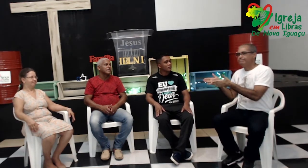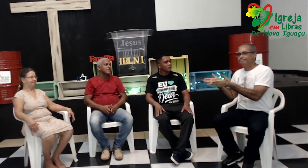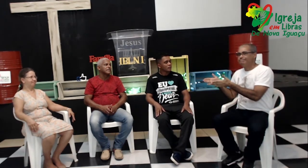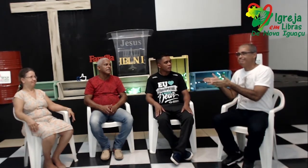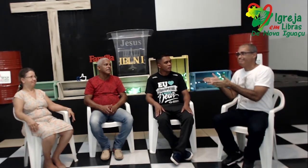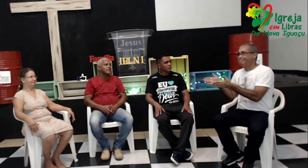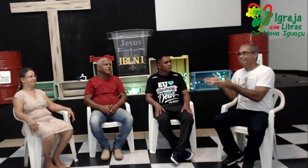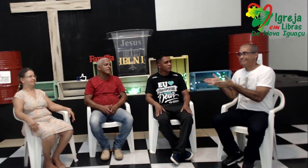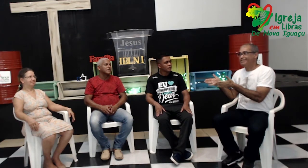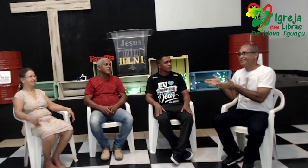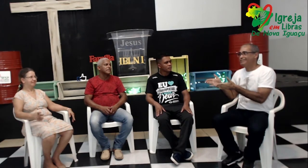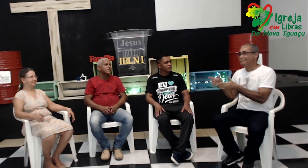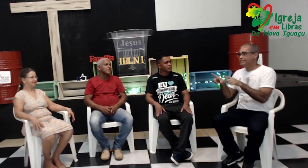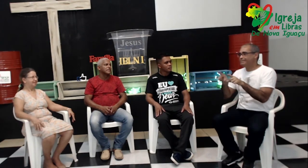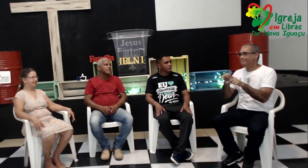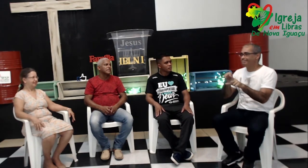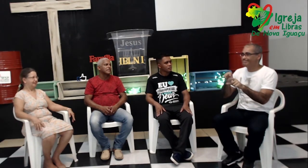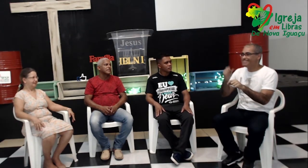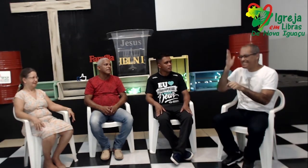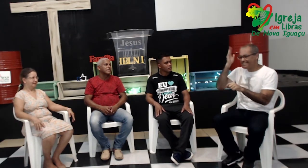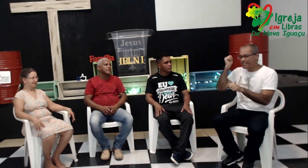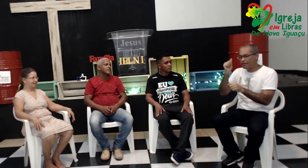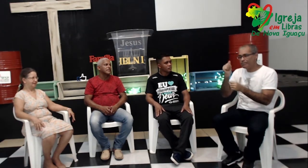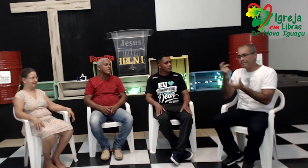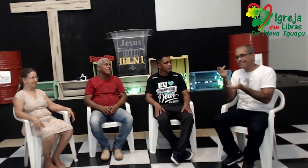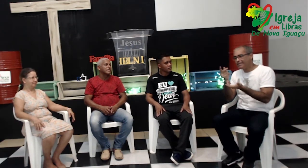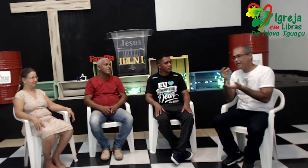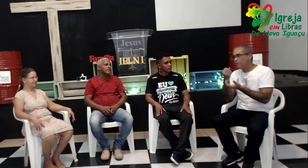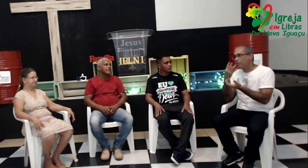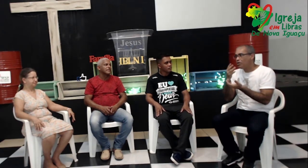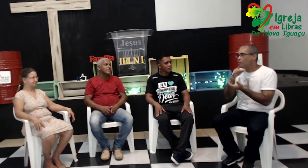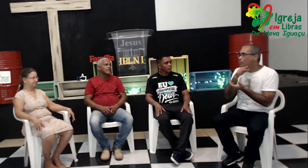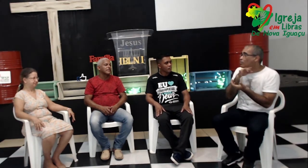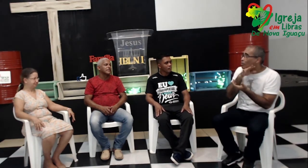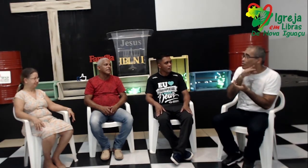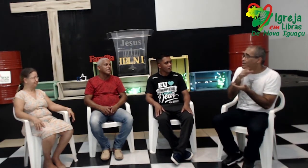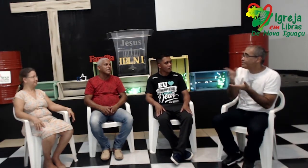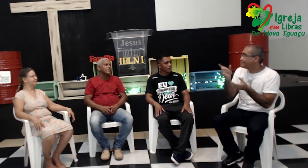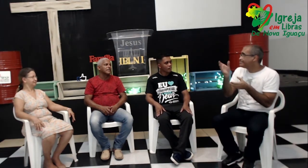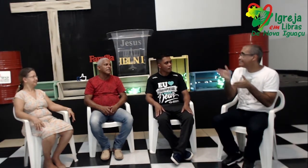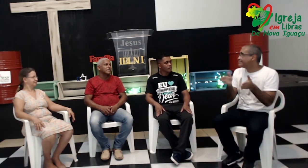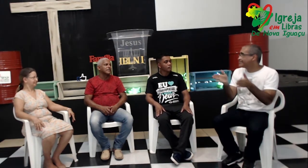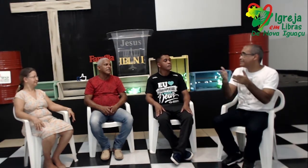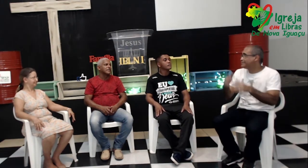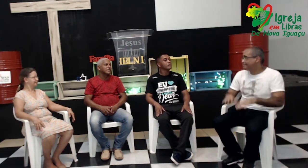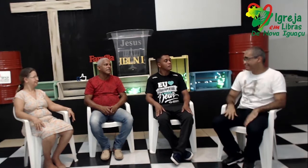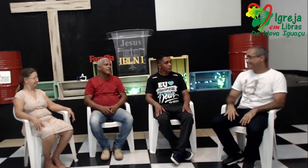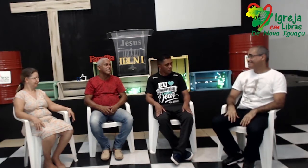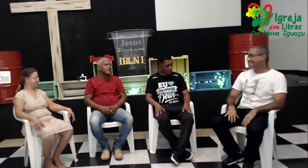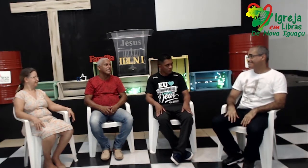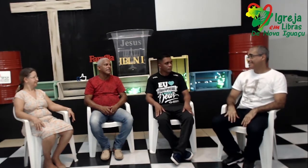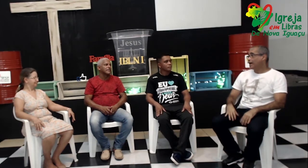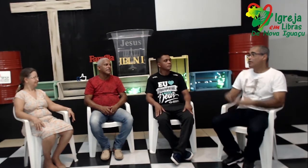coisa, e aí a gente se distrai, né? E aí precisamos fazer escolhas sobre